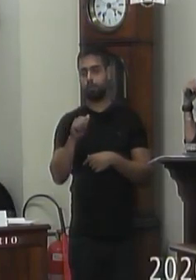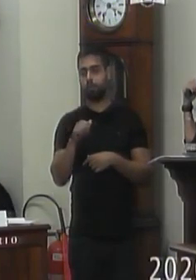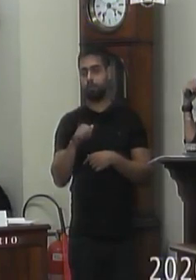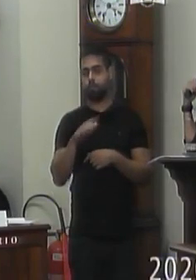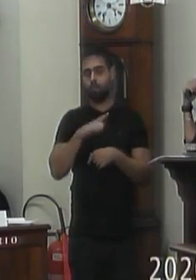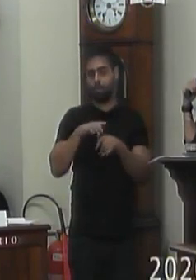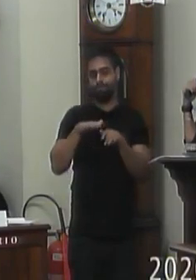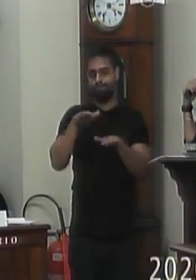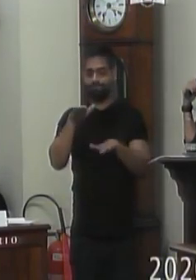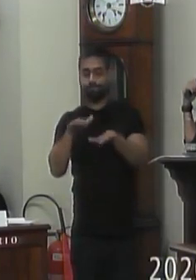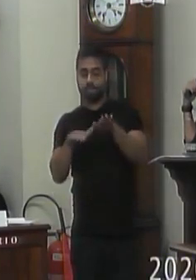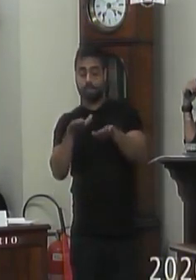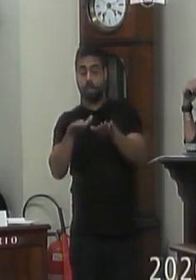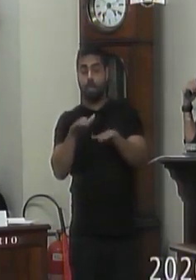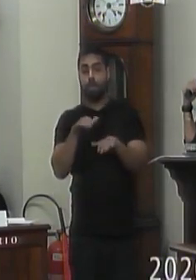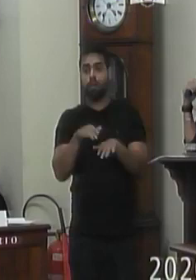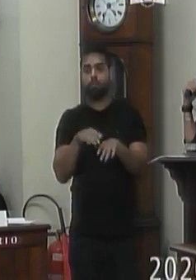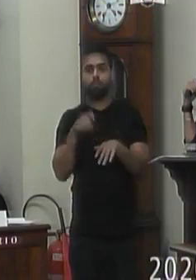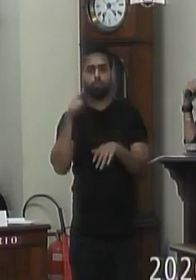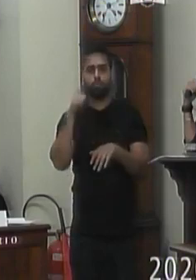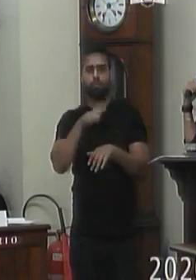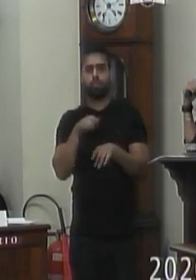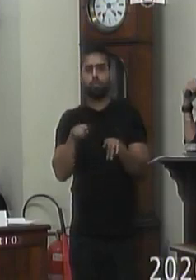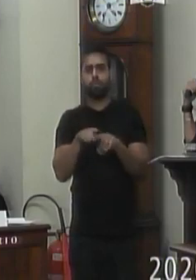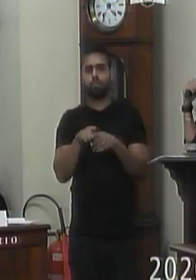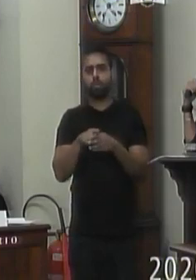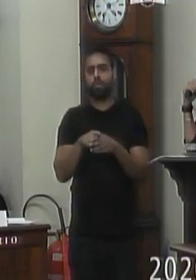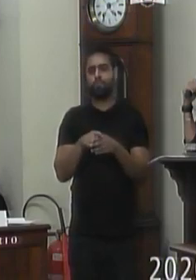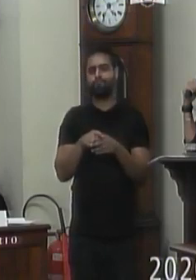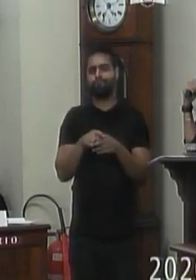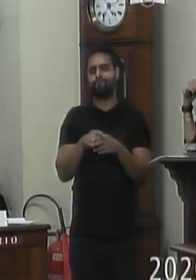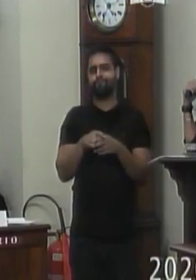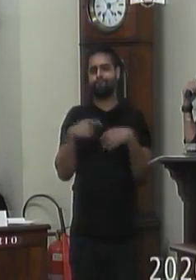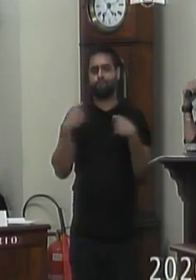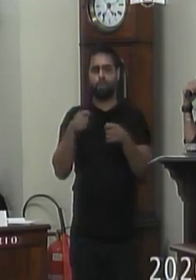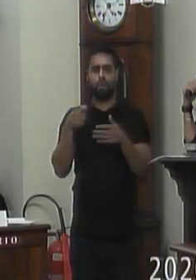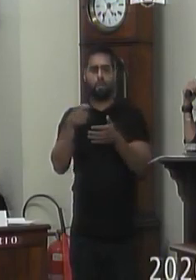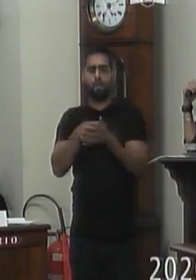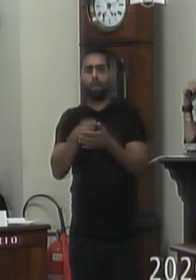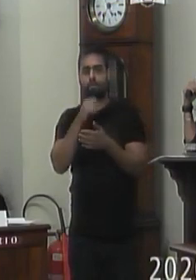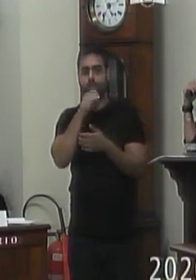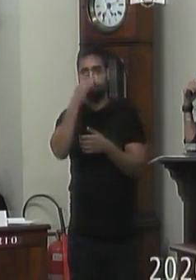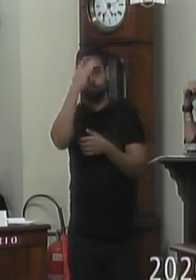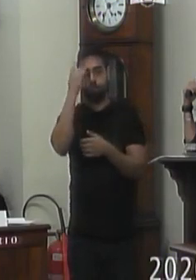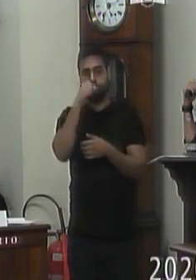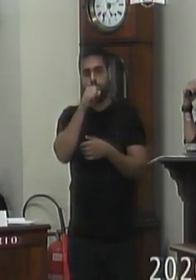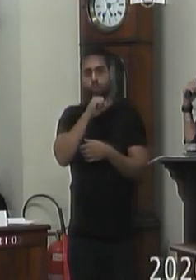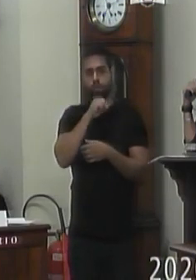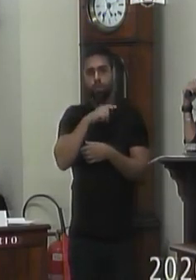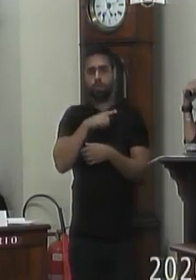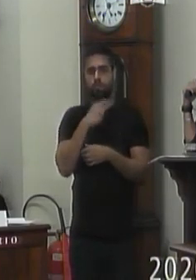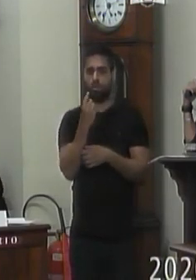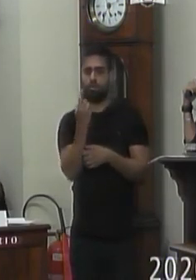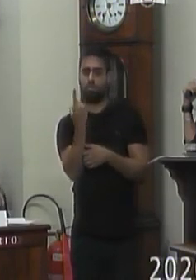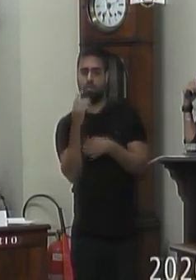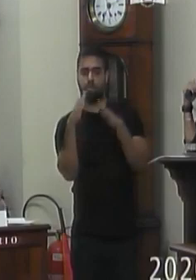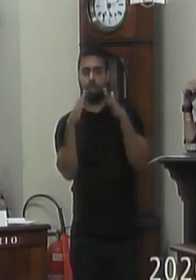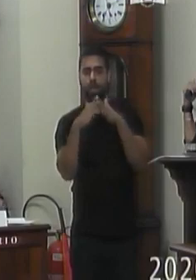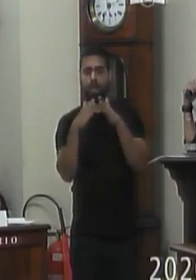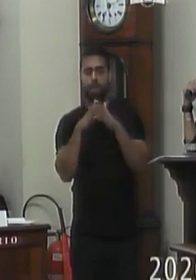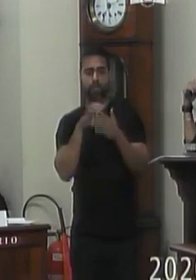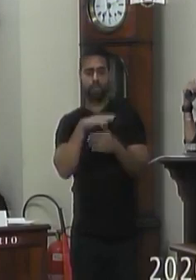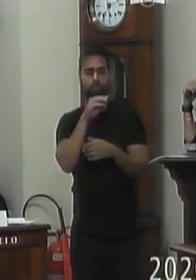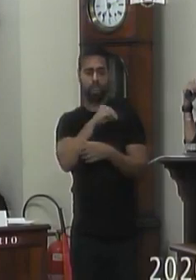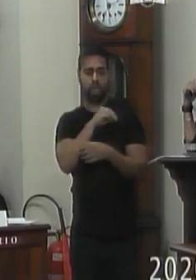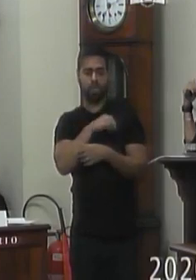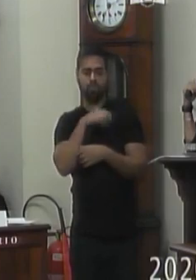balanço físico-financeiro, para que a gente possa dar essa isenção àquele idoso que tem apenas uma casa, que recebe só um